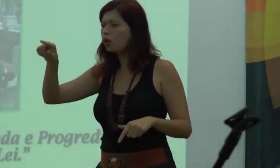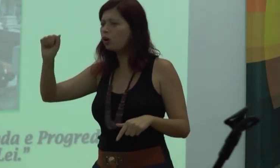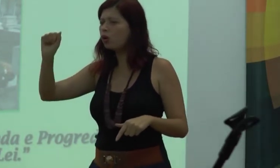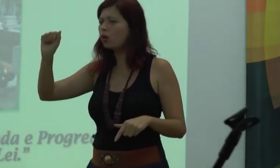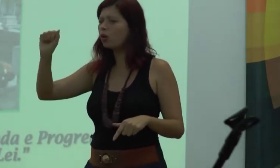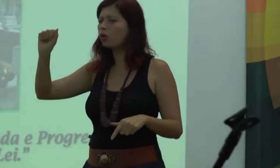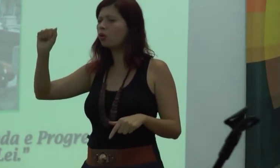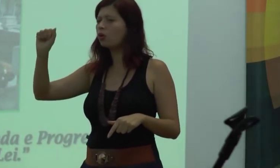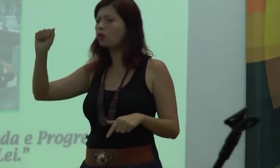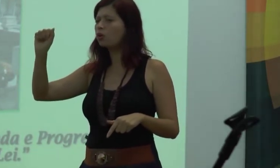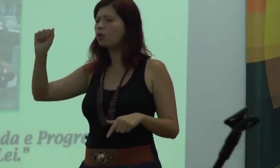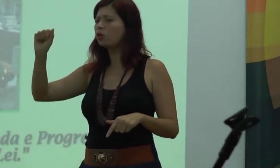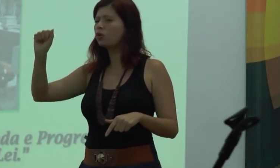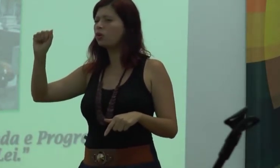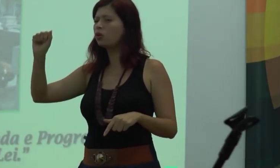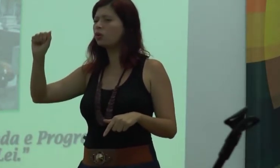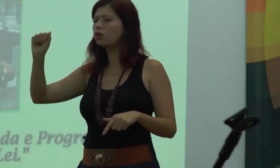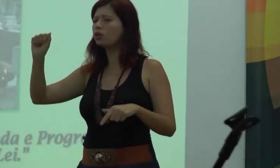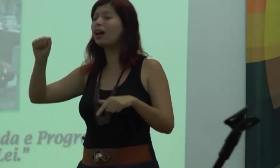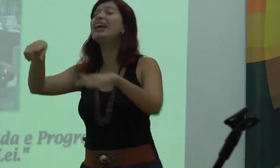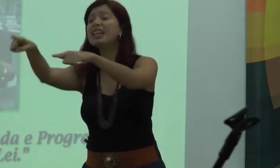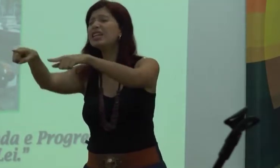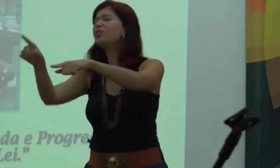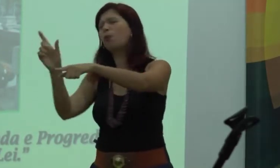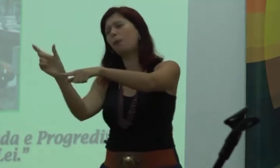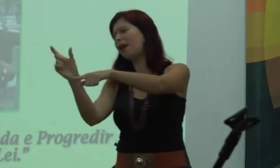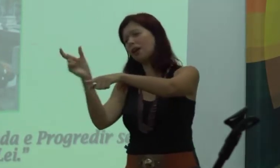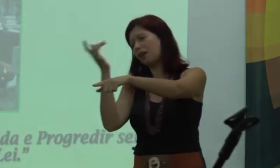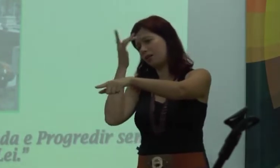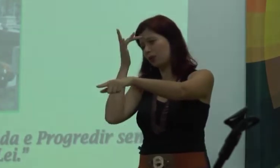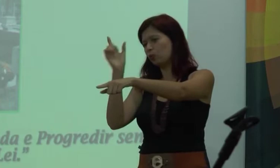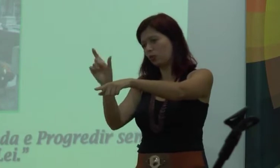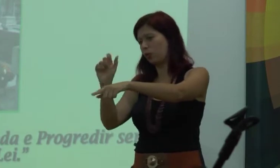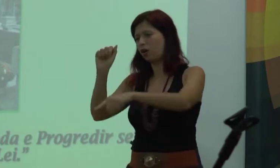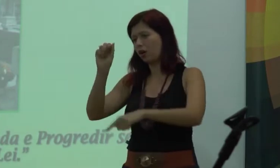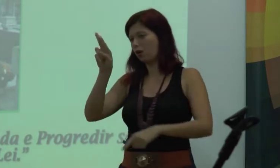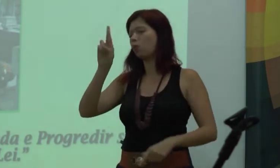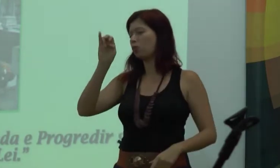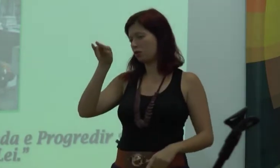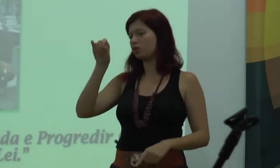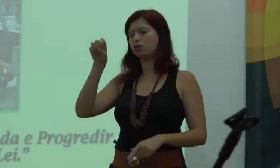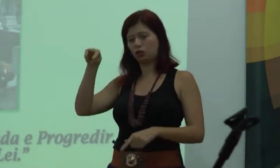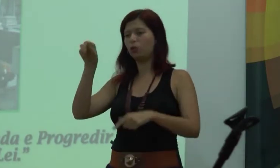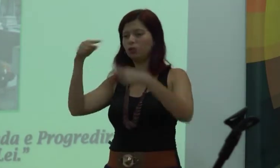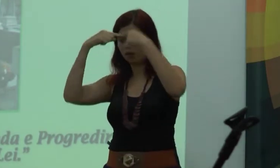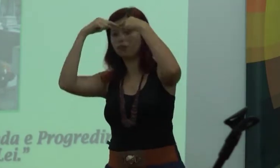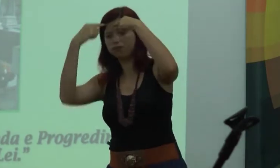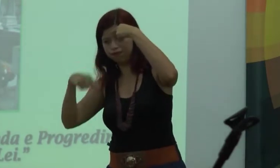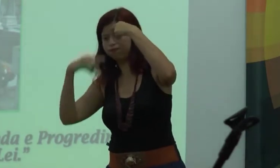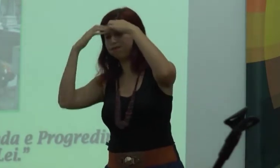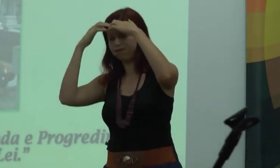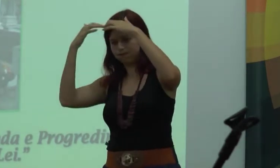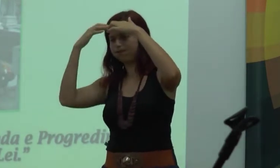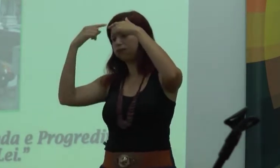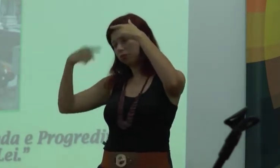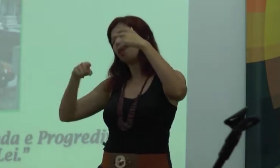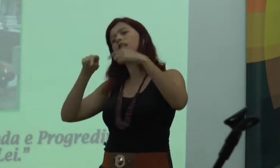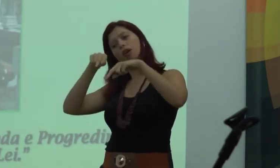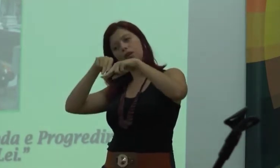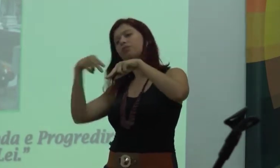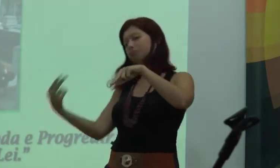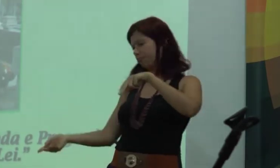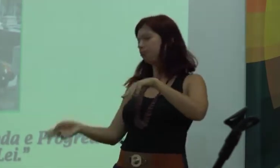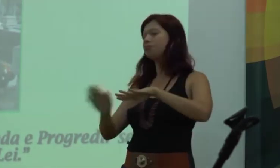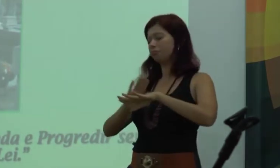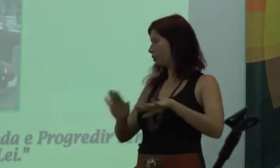Ah, sim, ele sofreu aneurisma. Ele teve um aneurisma, desculpa essa palavra, eu não